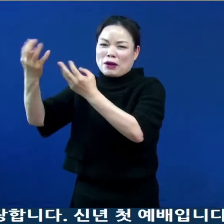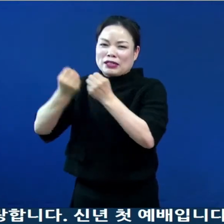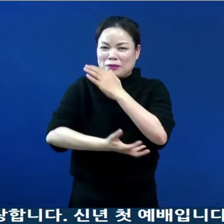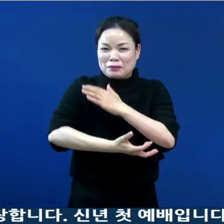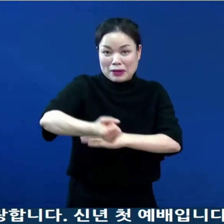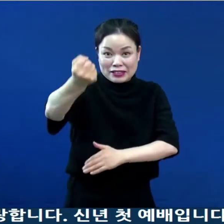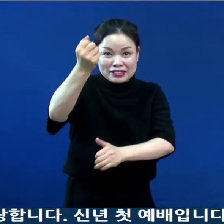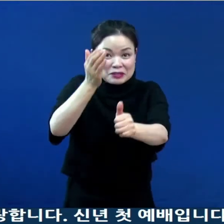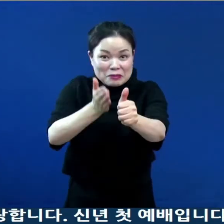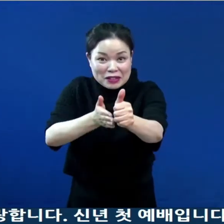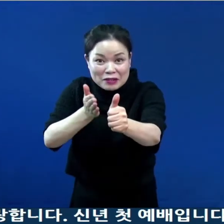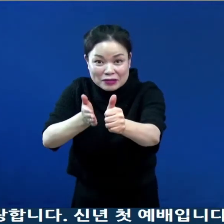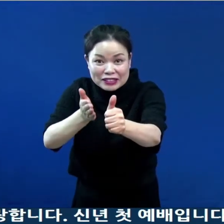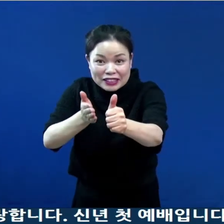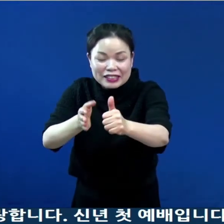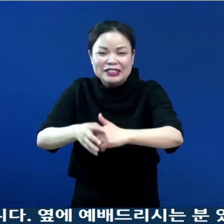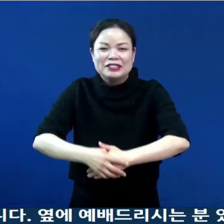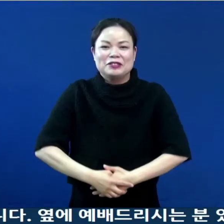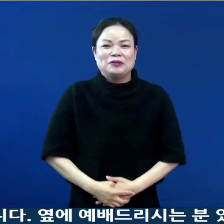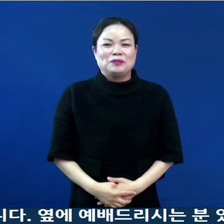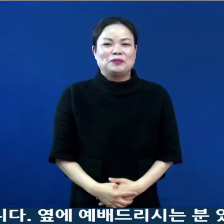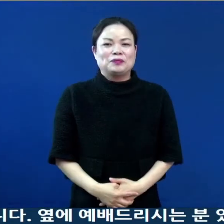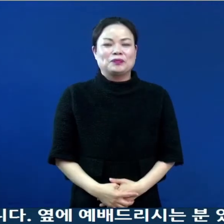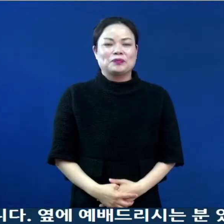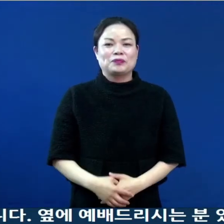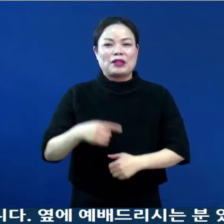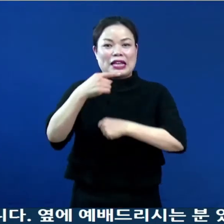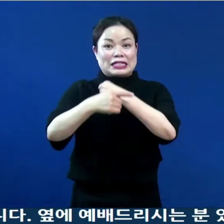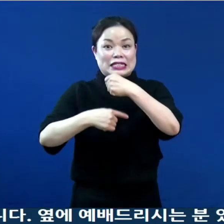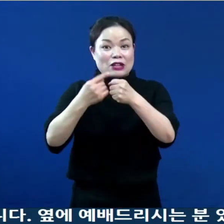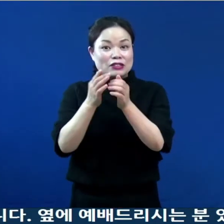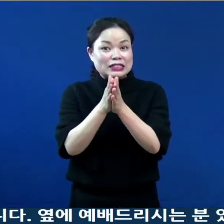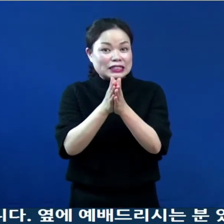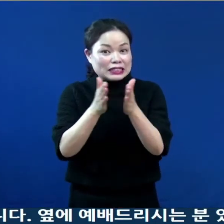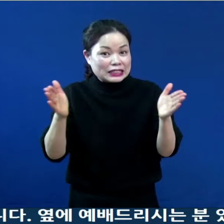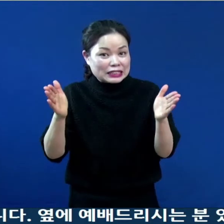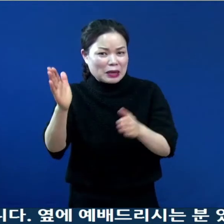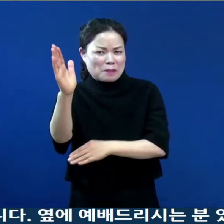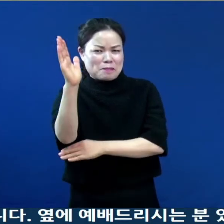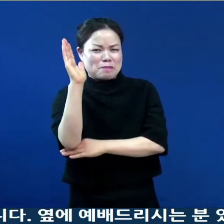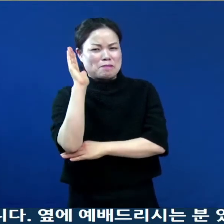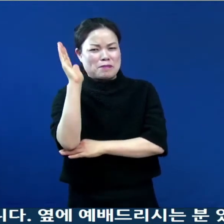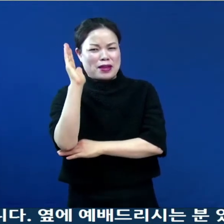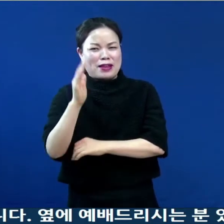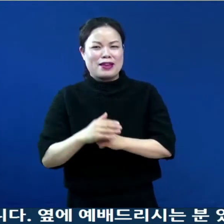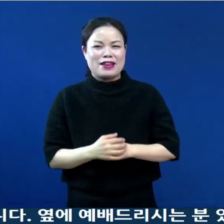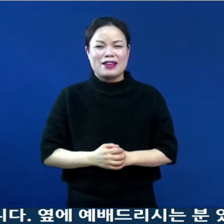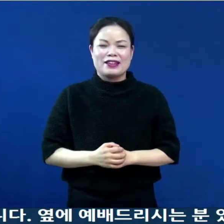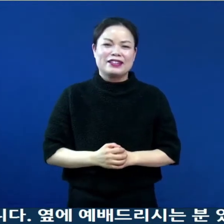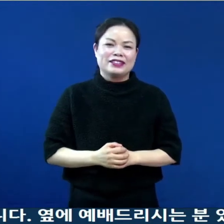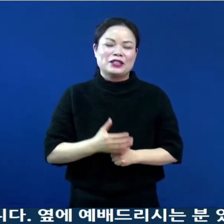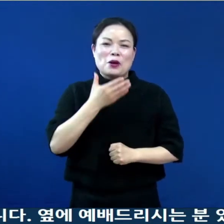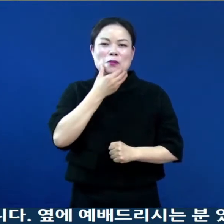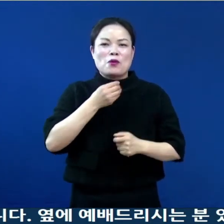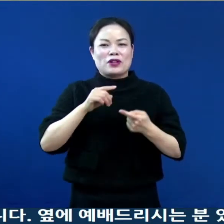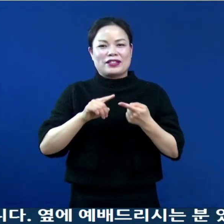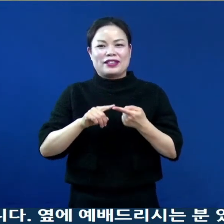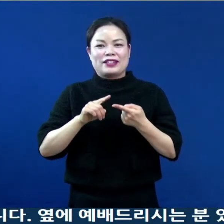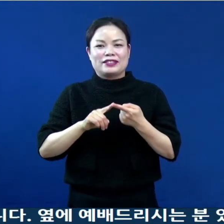누리시기를 바랍니다. 한 해를 시작하는 메시지는 복에